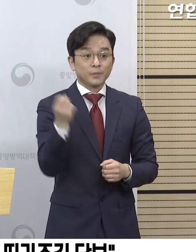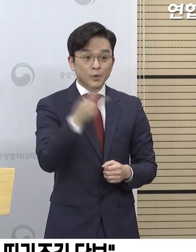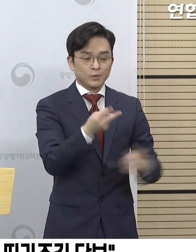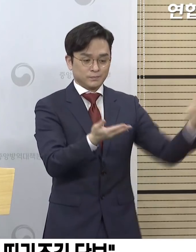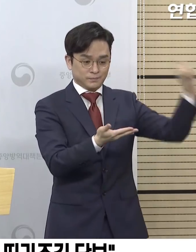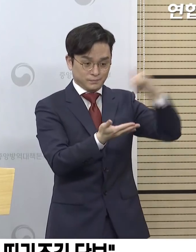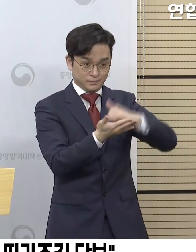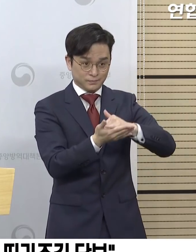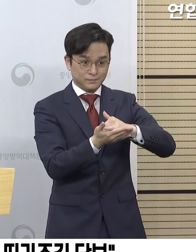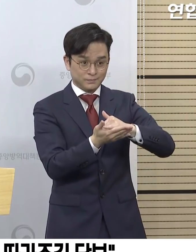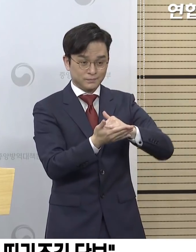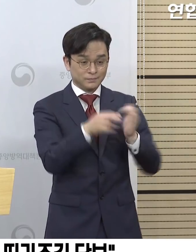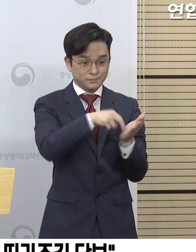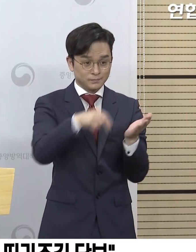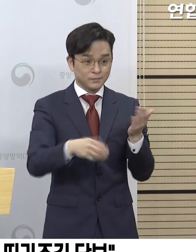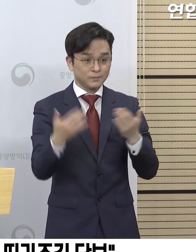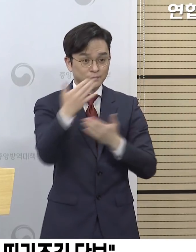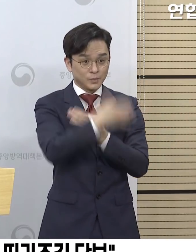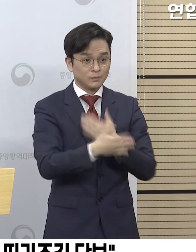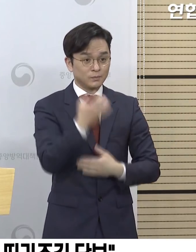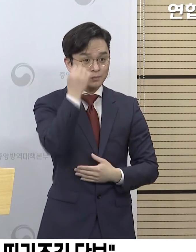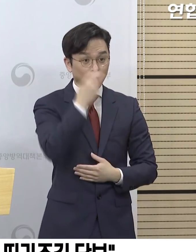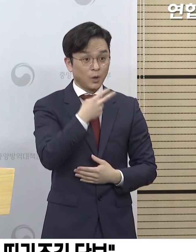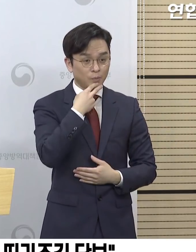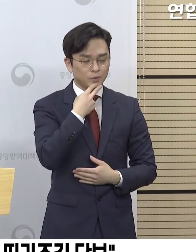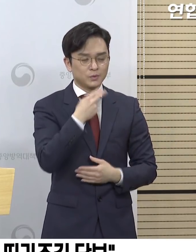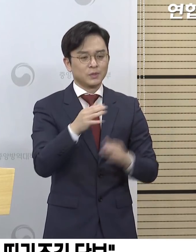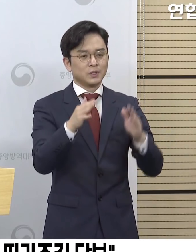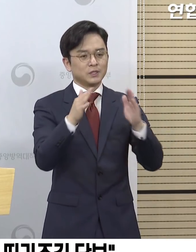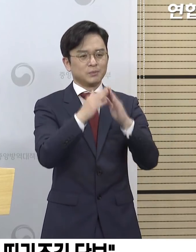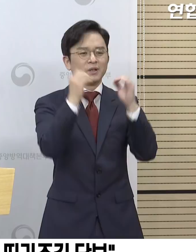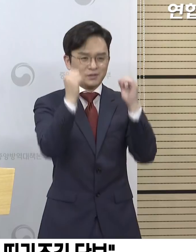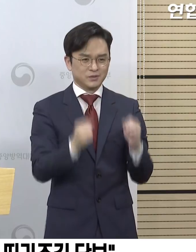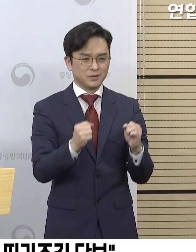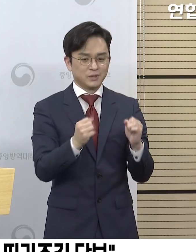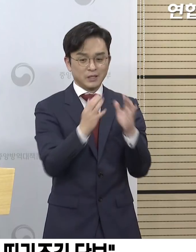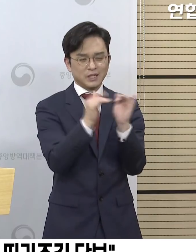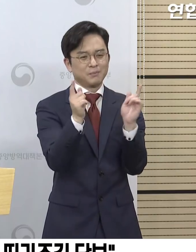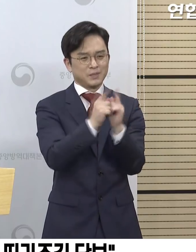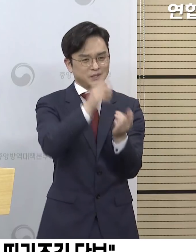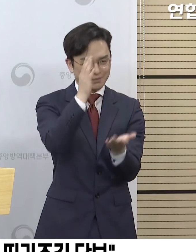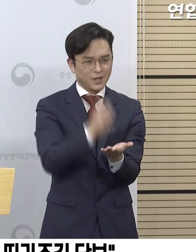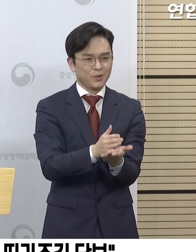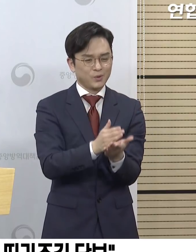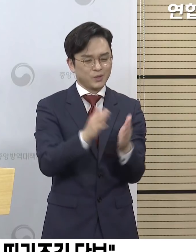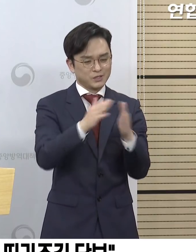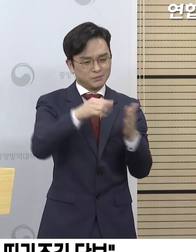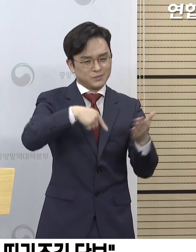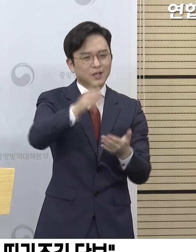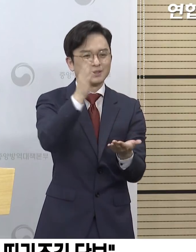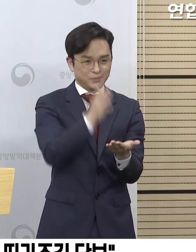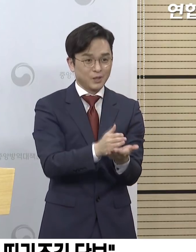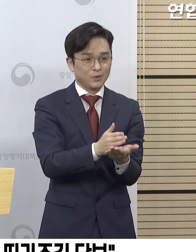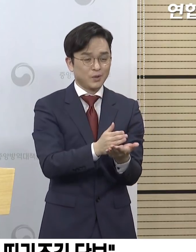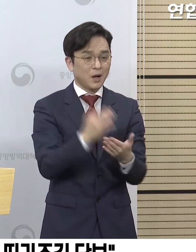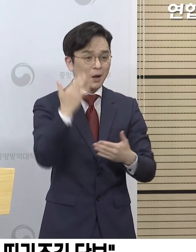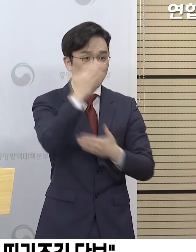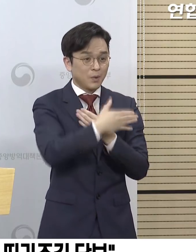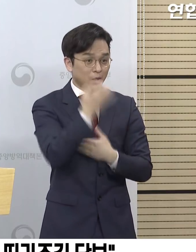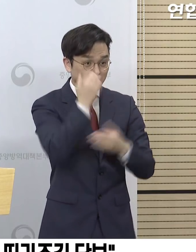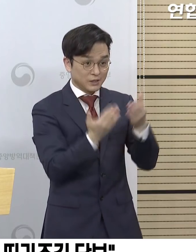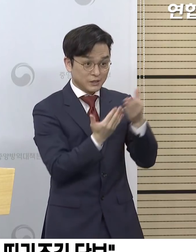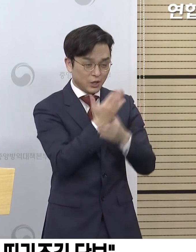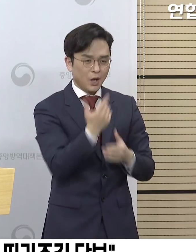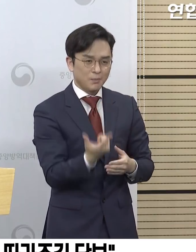14일간은 자택에 머무르고 사람과의 접촉을 최소화해 주시고 위증상이 있을 때는 반드시 선별진료소 진료를